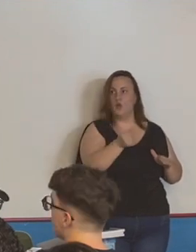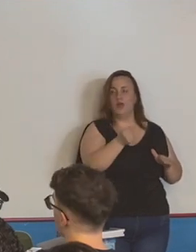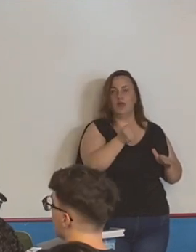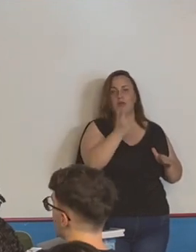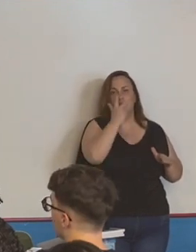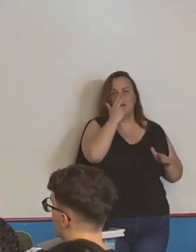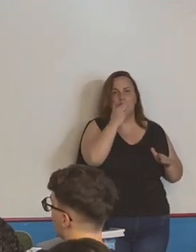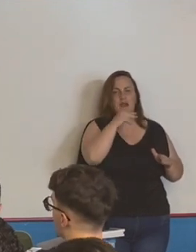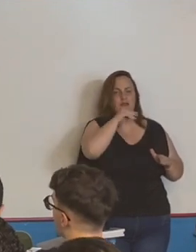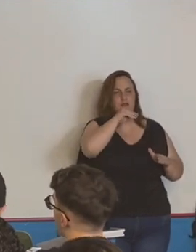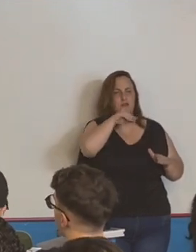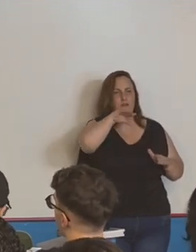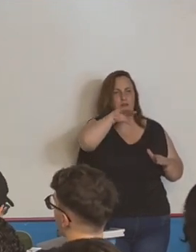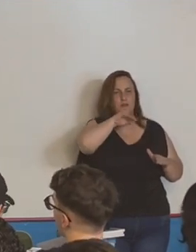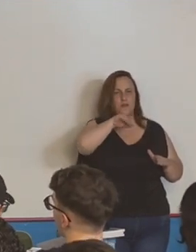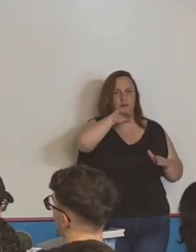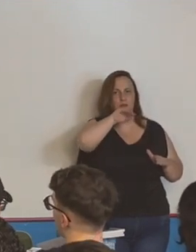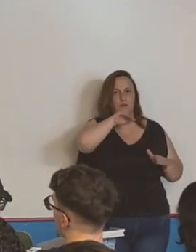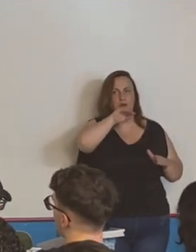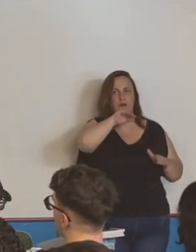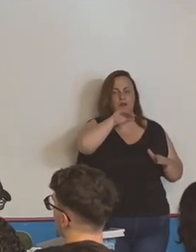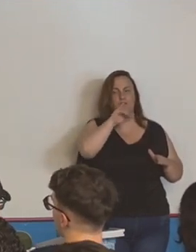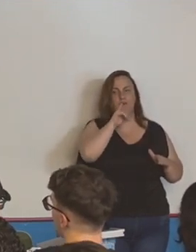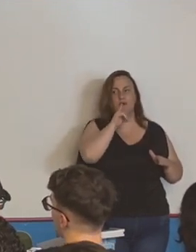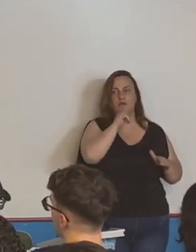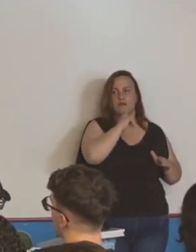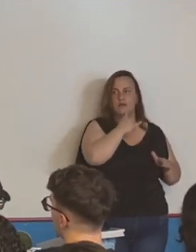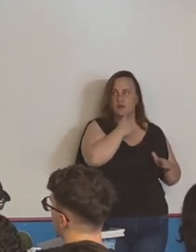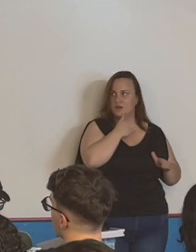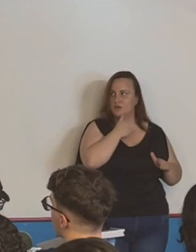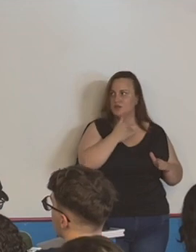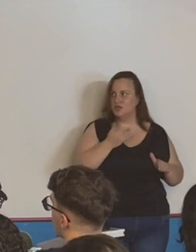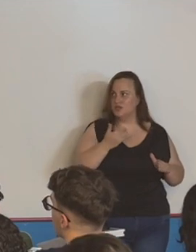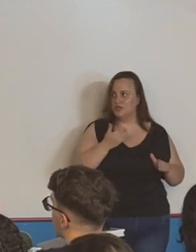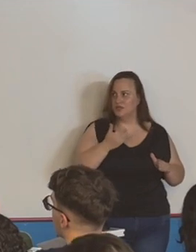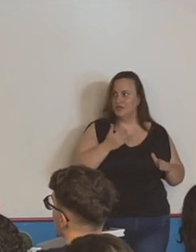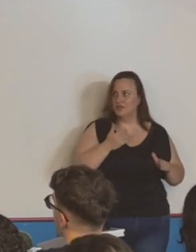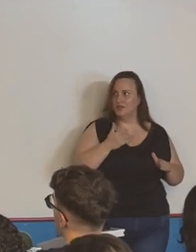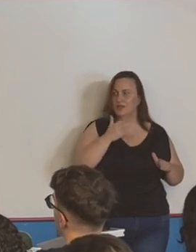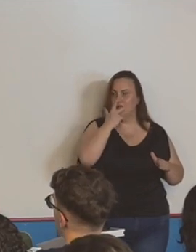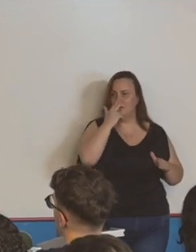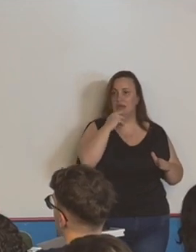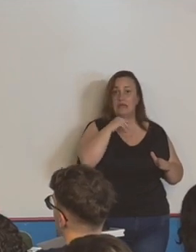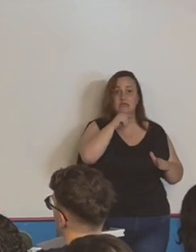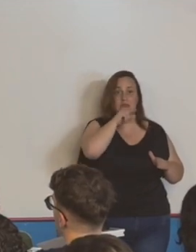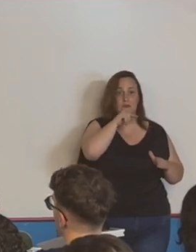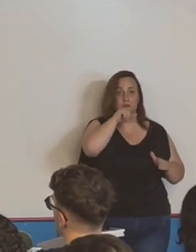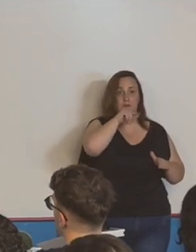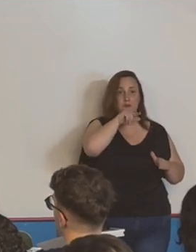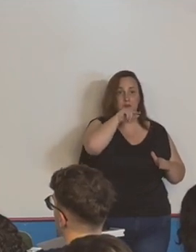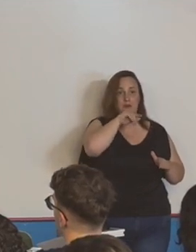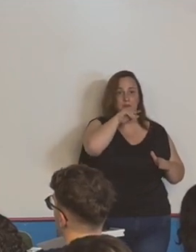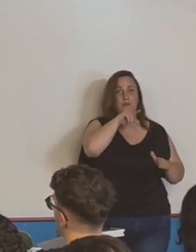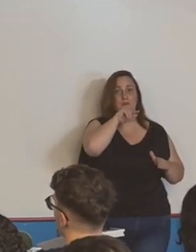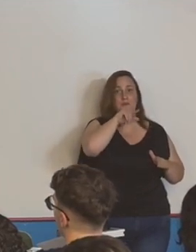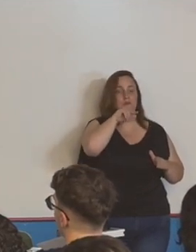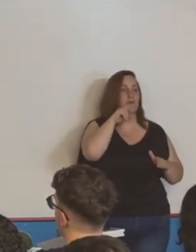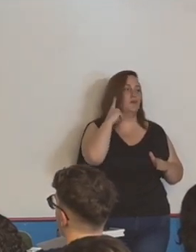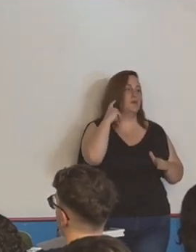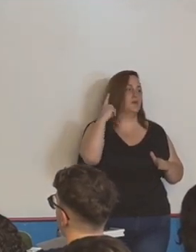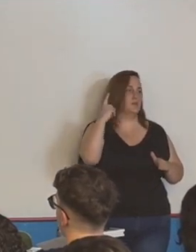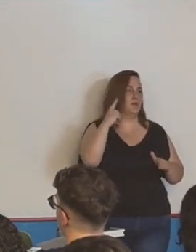melancólico. E o homem do campo diz que esse canto traz maior agouro, né? Então o nome desse trabalho